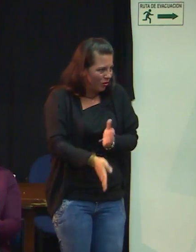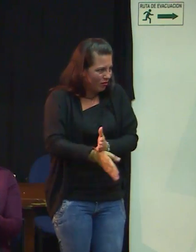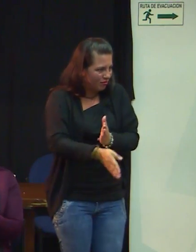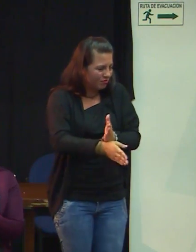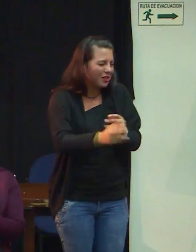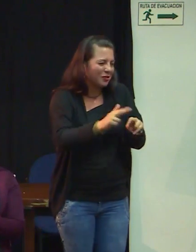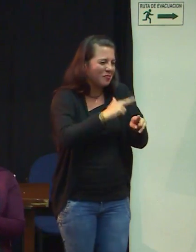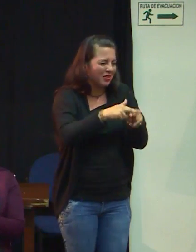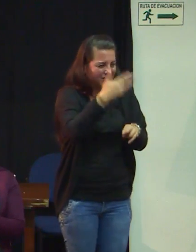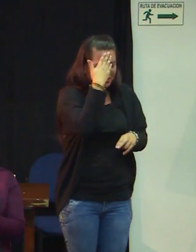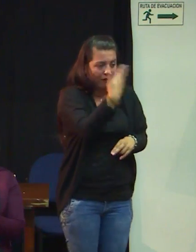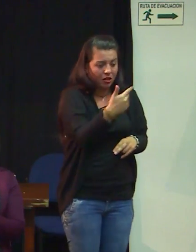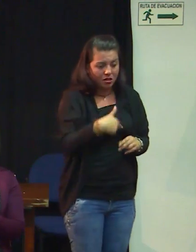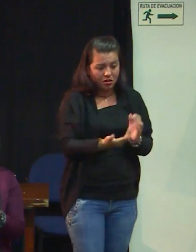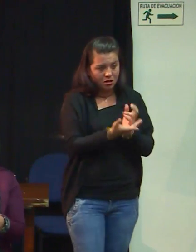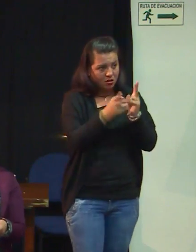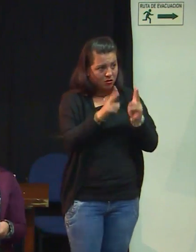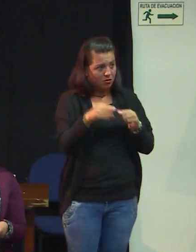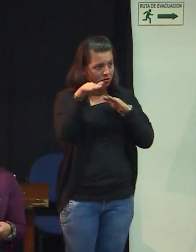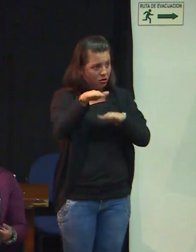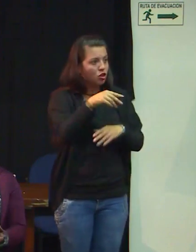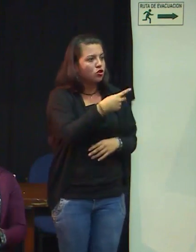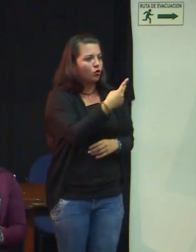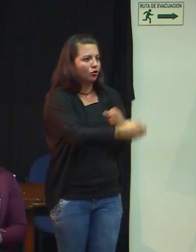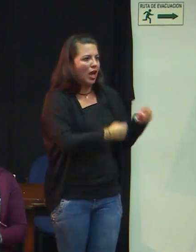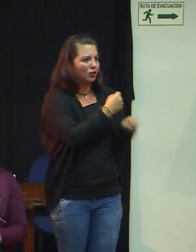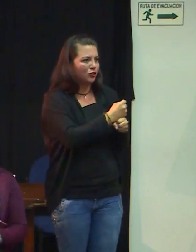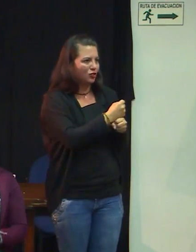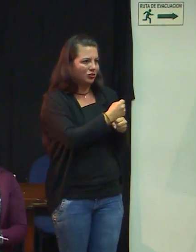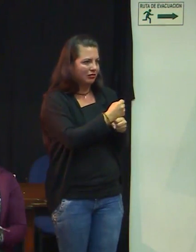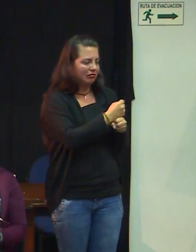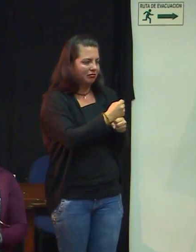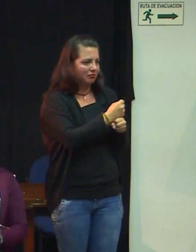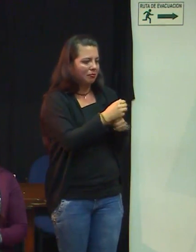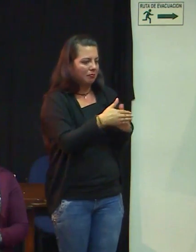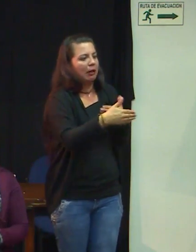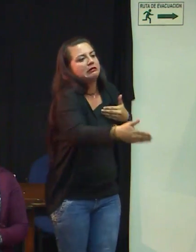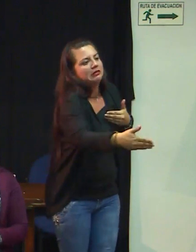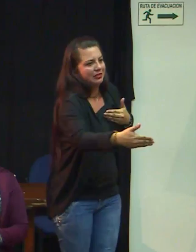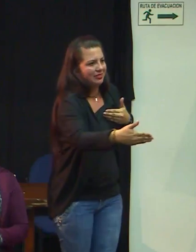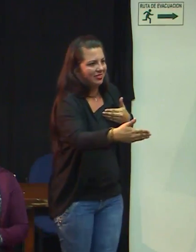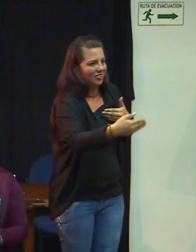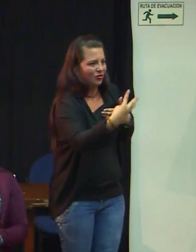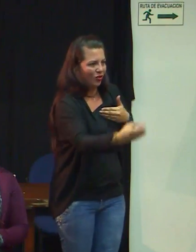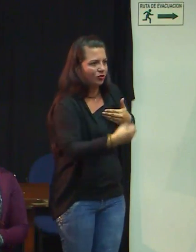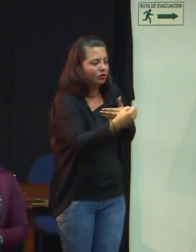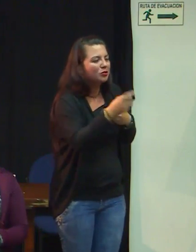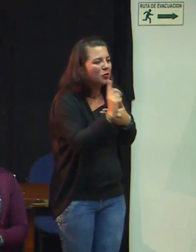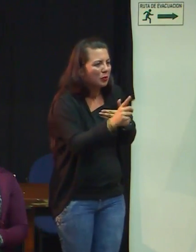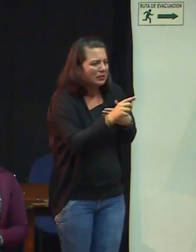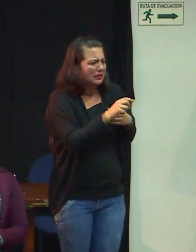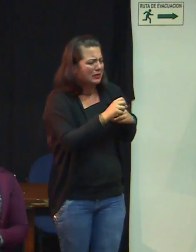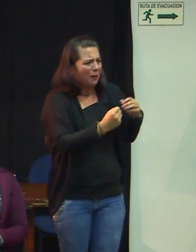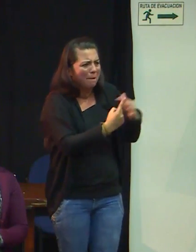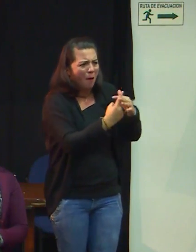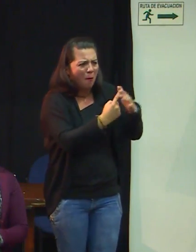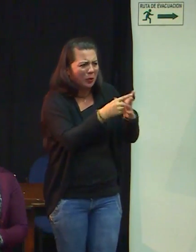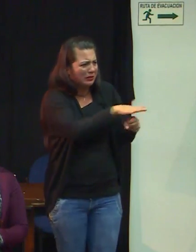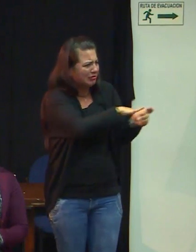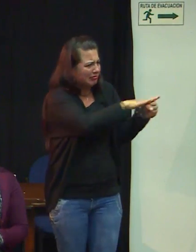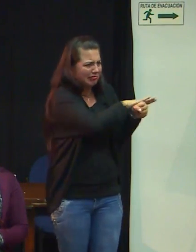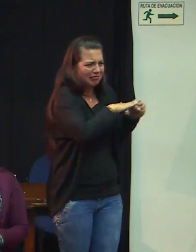porque aquí la representación estudiantil son de 2 años, ¿sí? Se alargó un año más por las dinámicas diferentes, que hubo